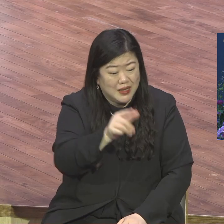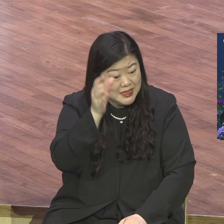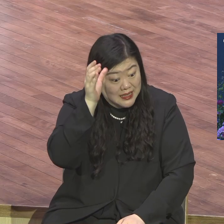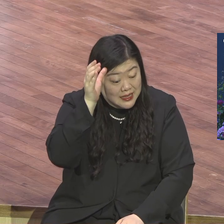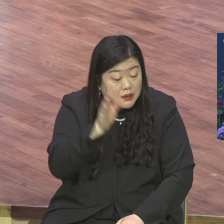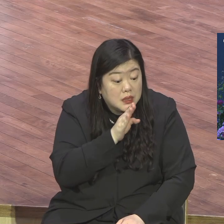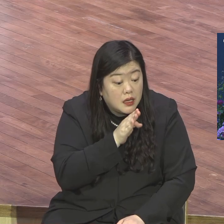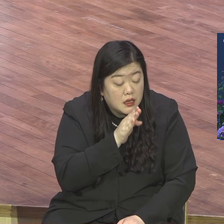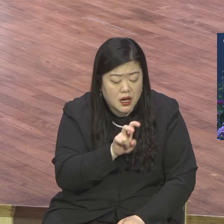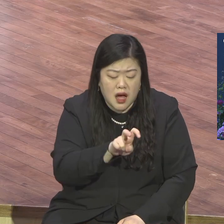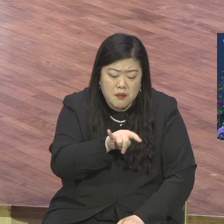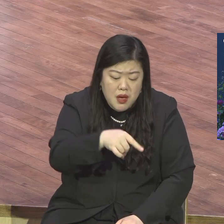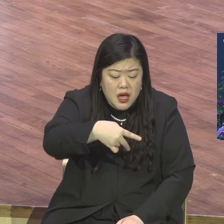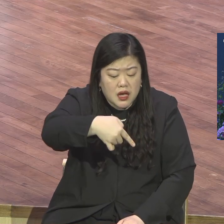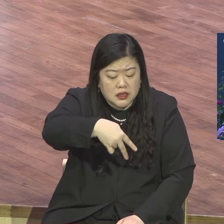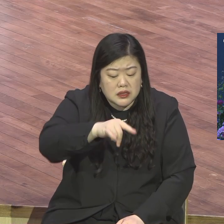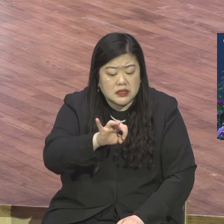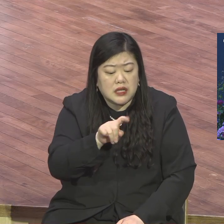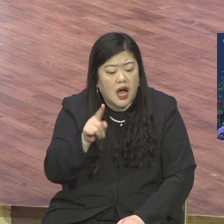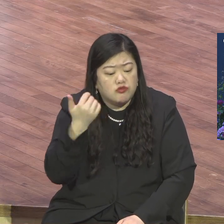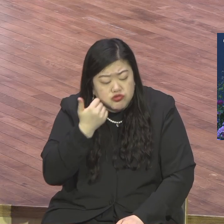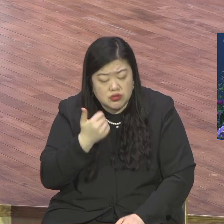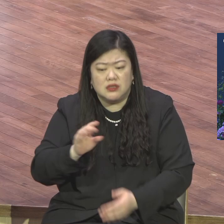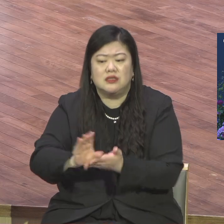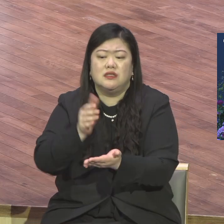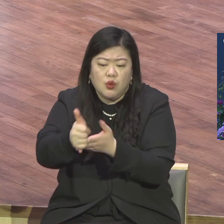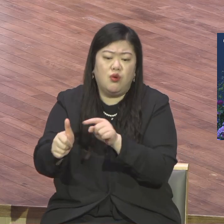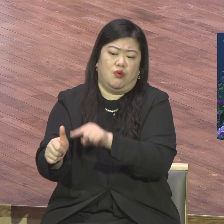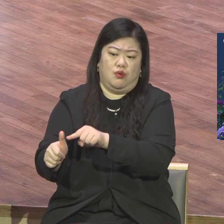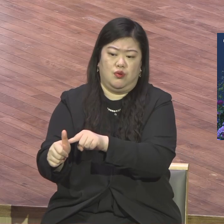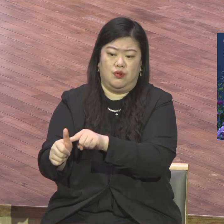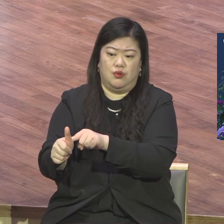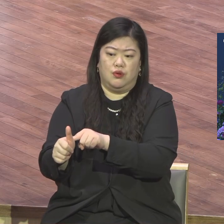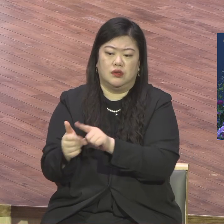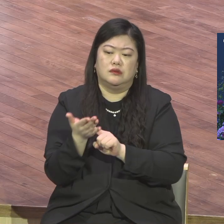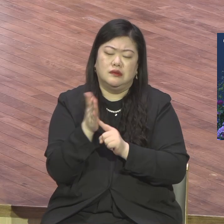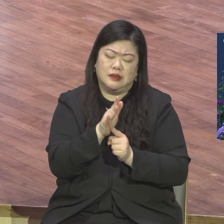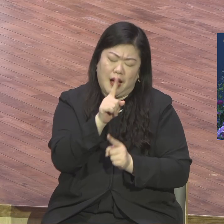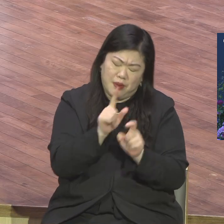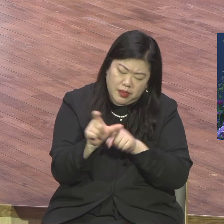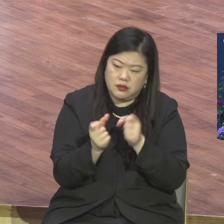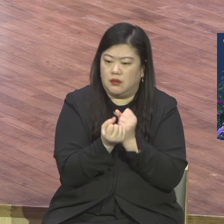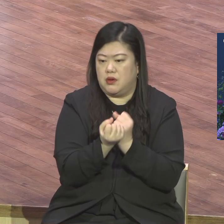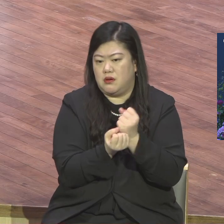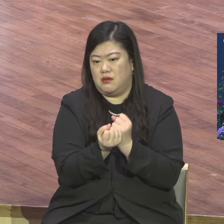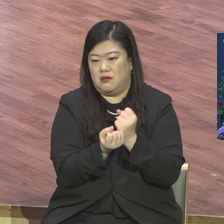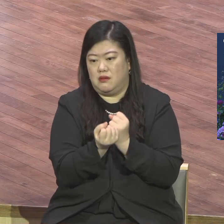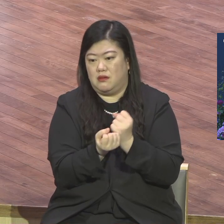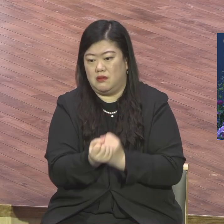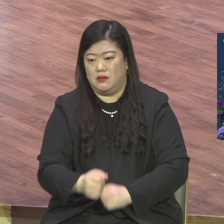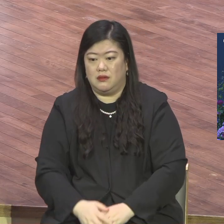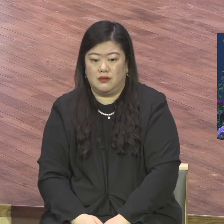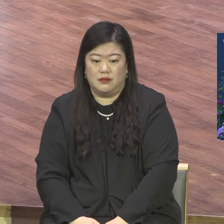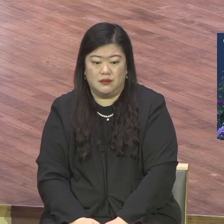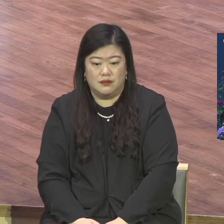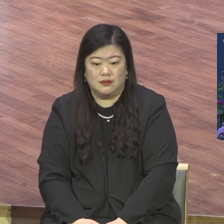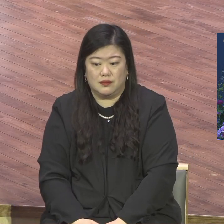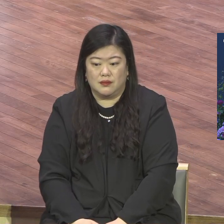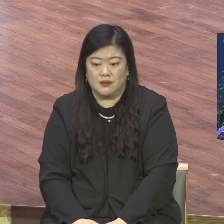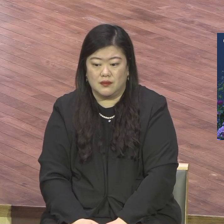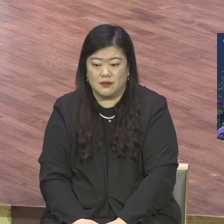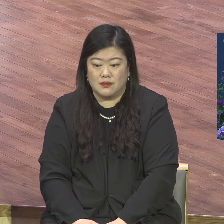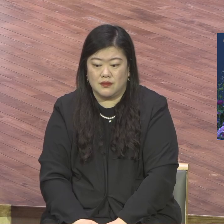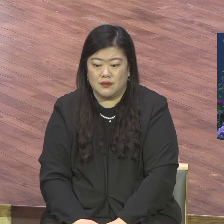한마디로 말하면 다른 민족이 누릴 수 없는 축복의 기도권